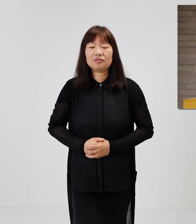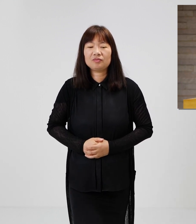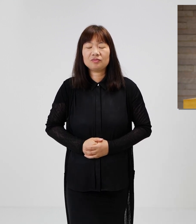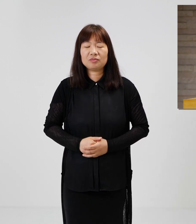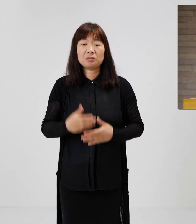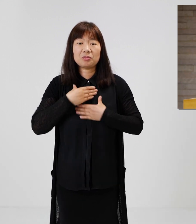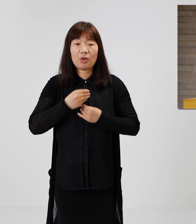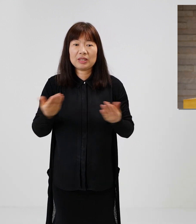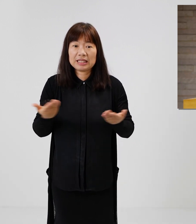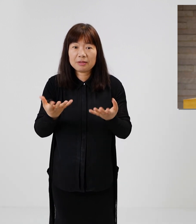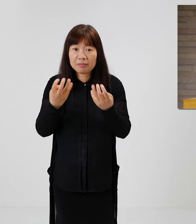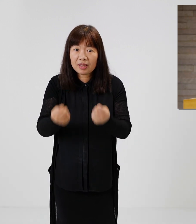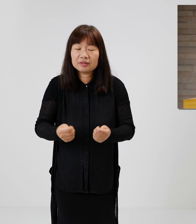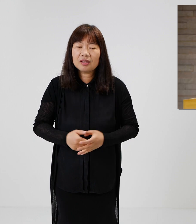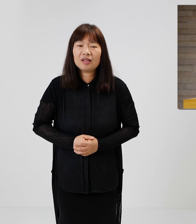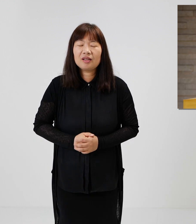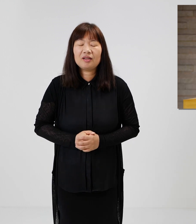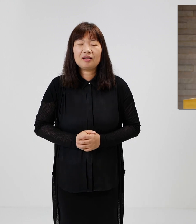일이 많아요.